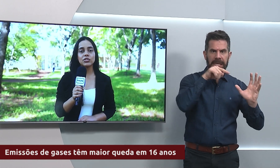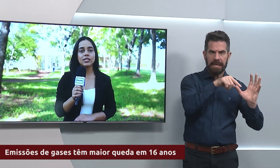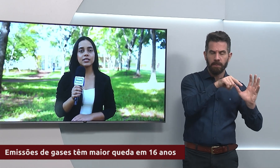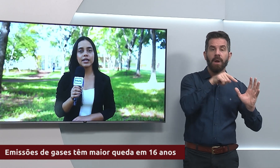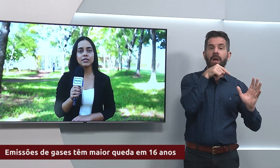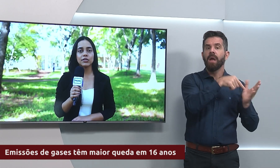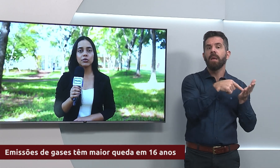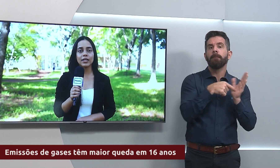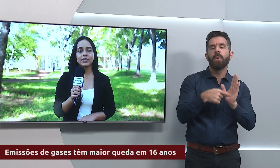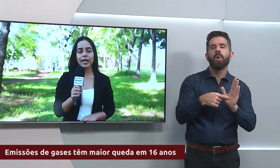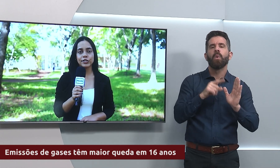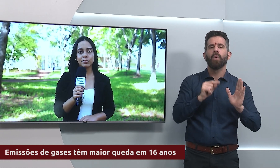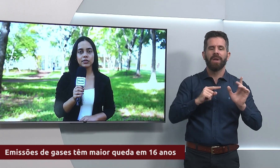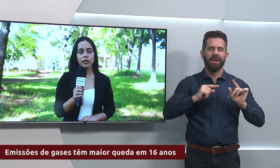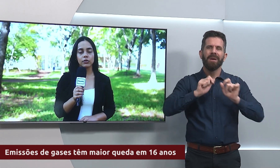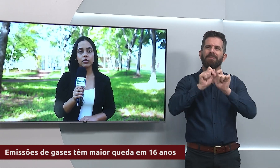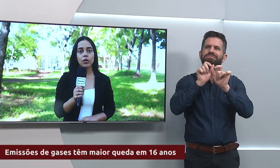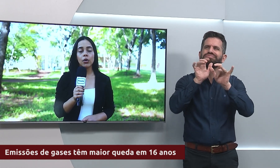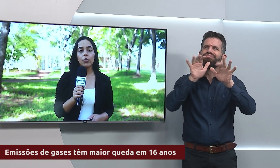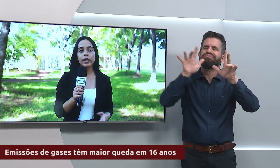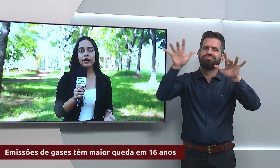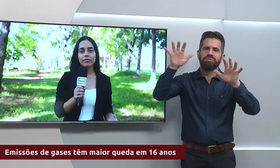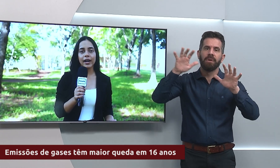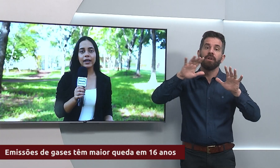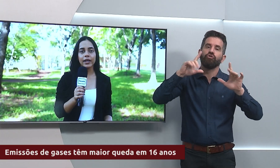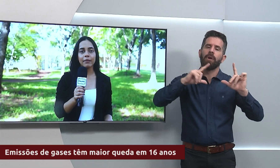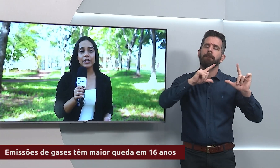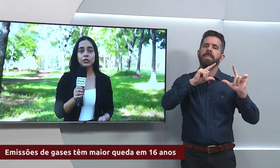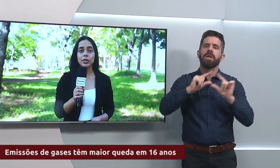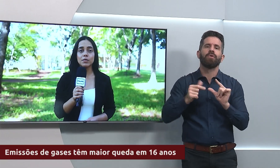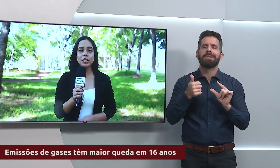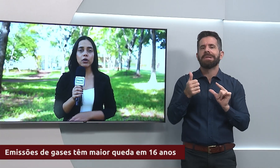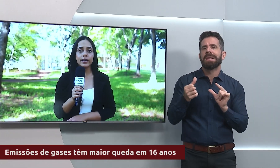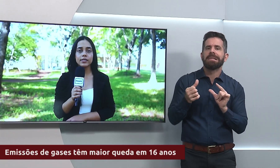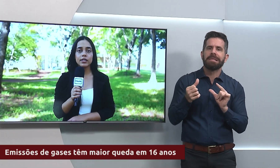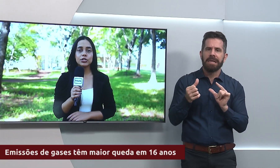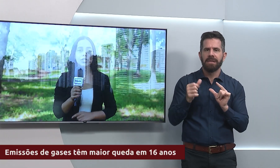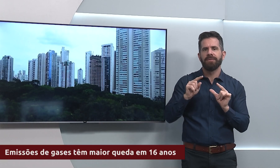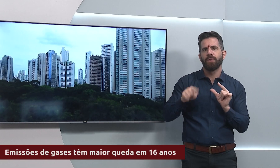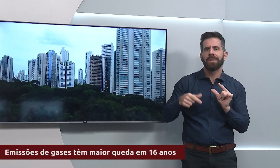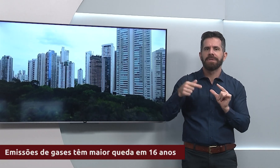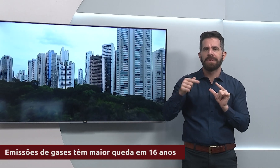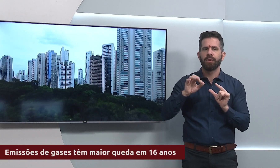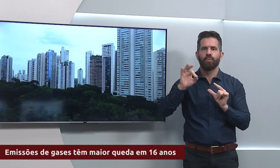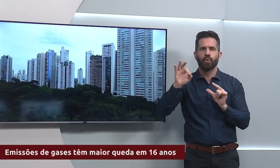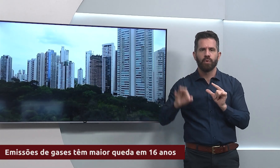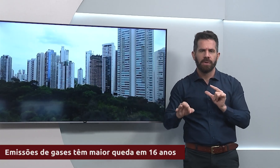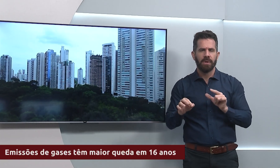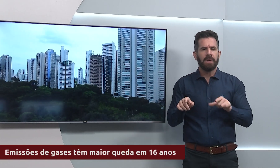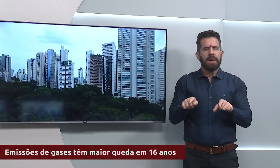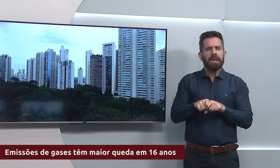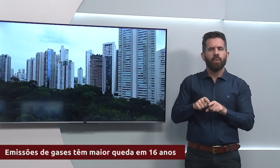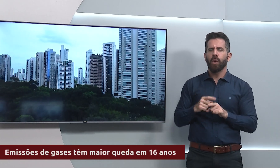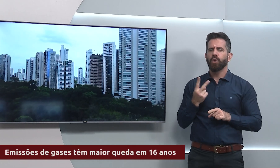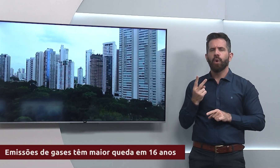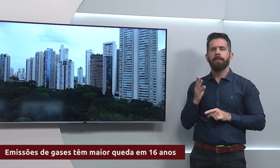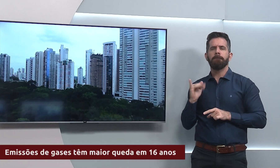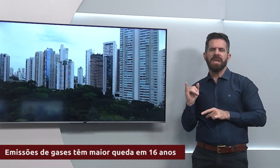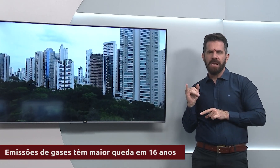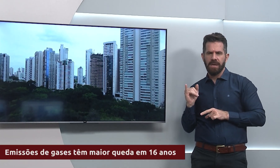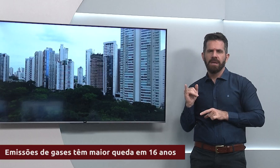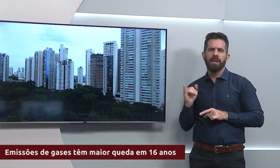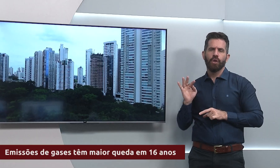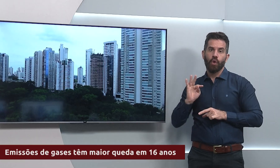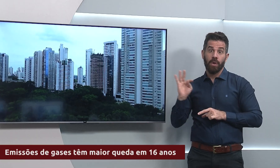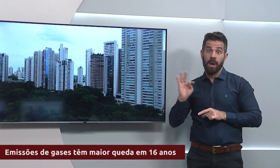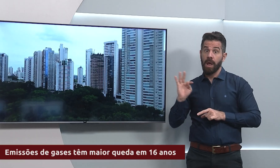caíram 16,7%, o que equivale a mais de 2 bilhões de toneladas de CO2. E apesar